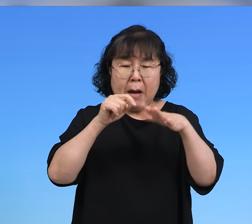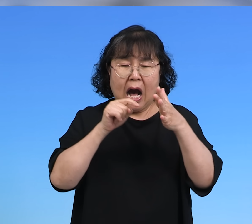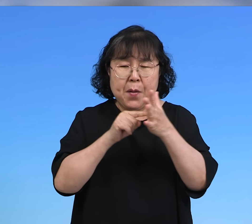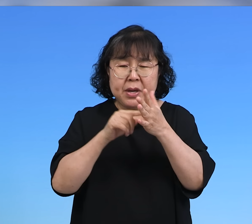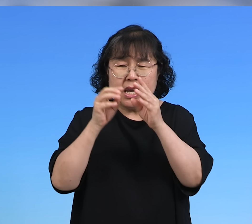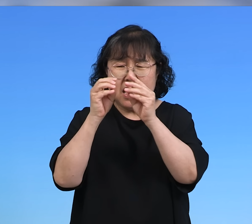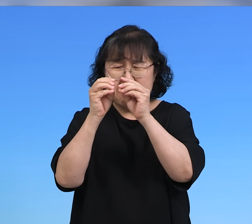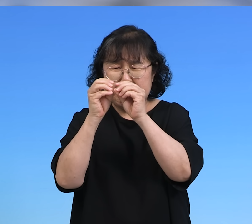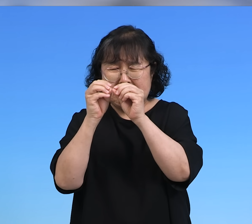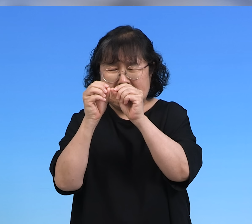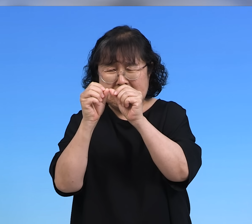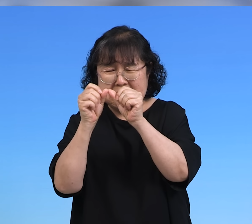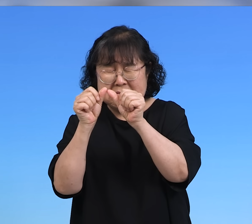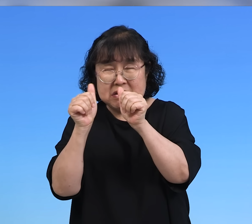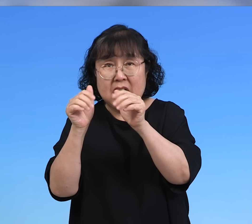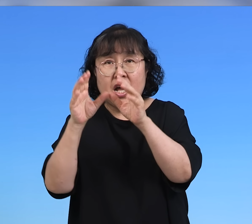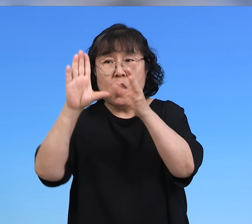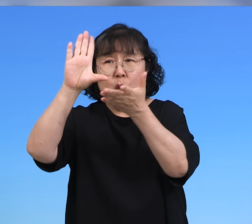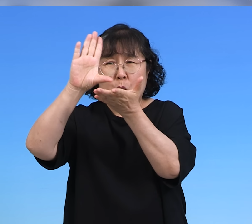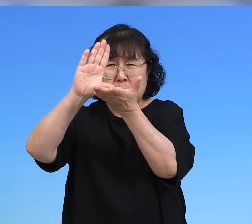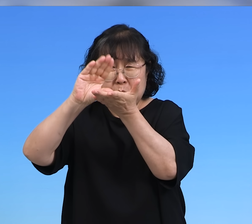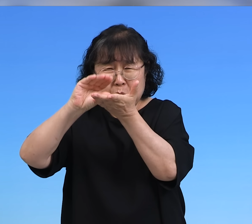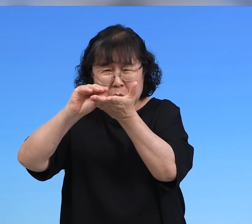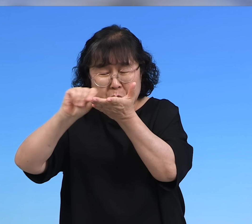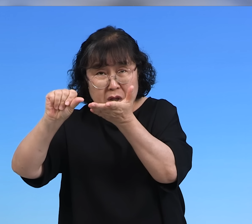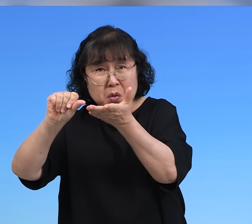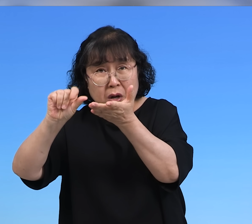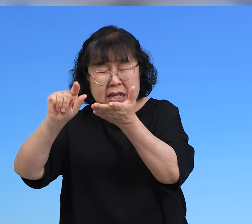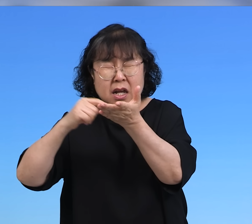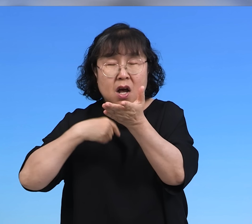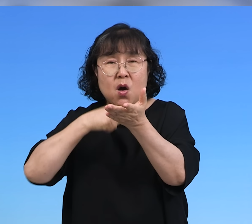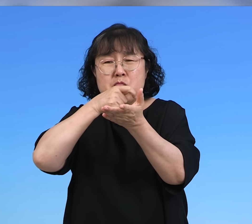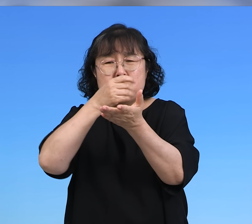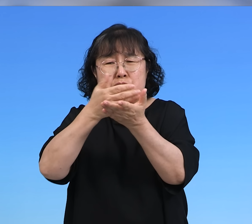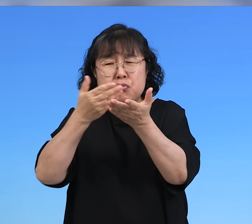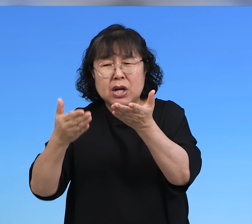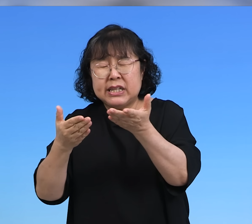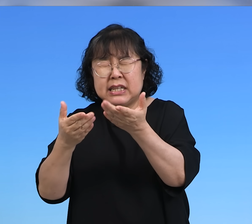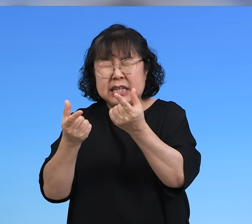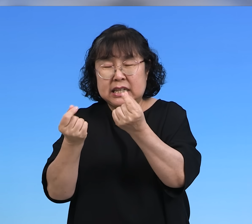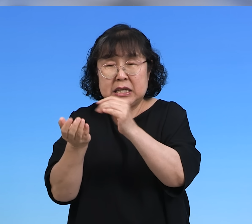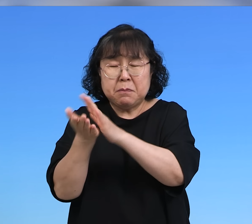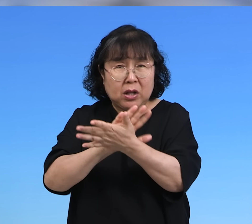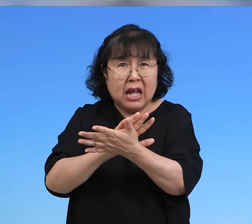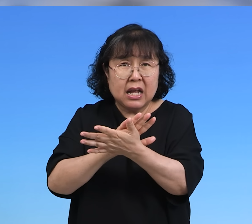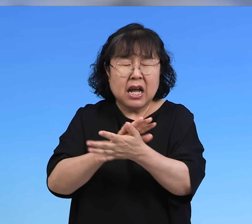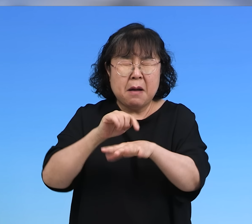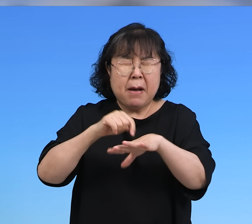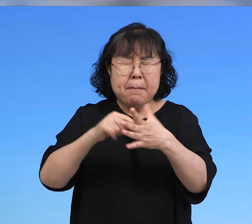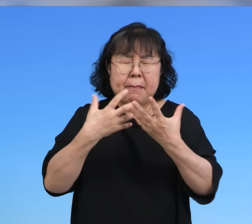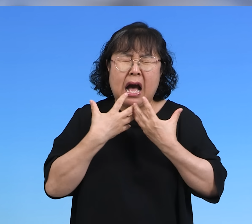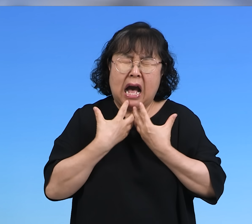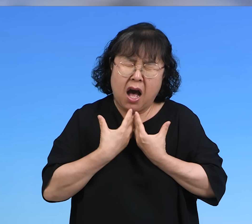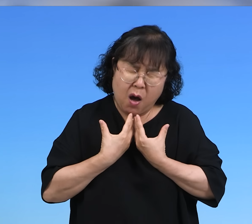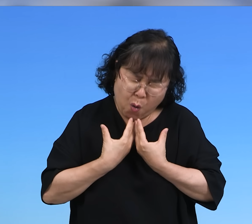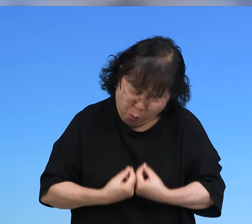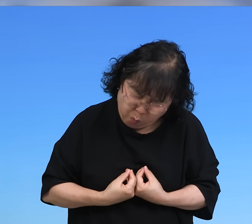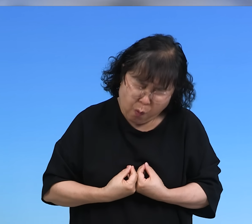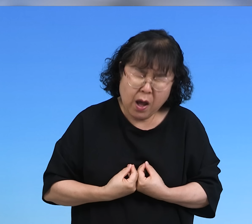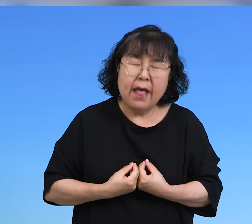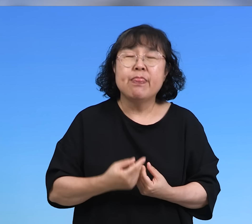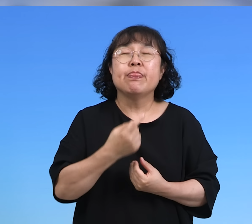마음이 녹아 물같이 된지라. 저의 20대 초반에 마음이 녹아 물같이 되었던 그 순간들이 떠오르더라고요. 30대가